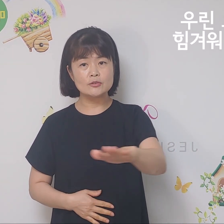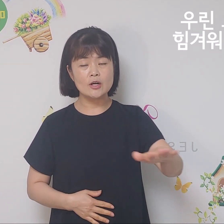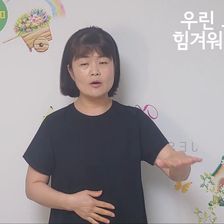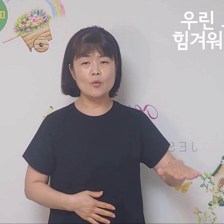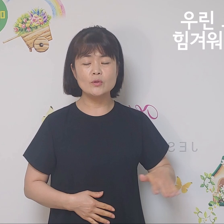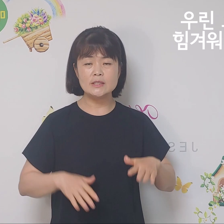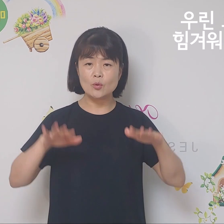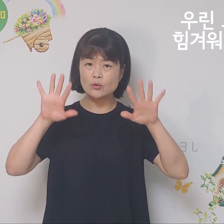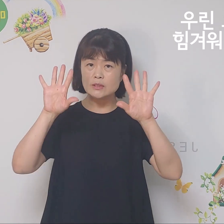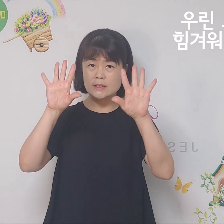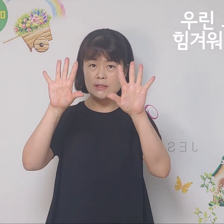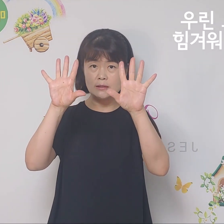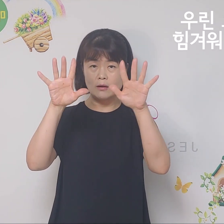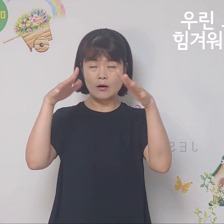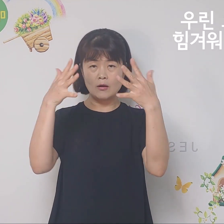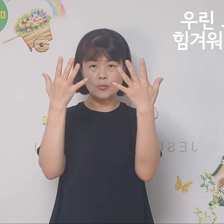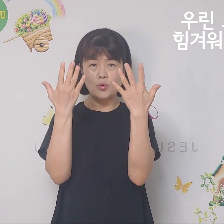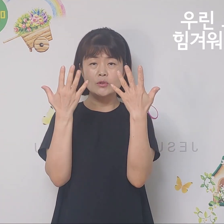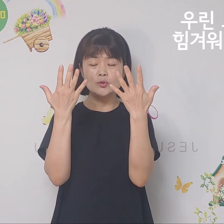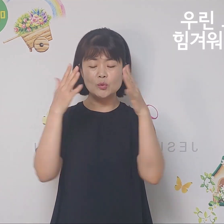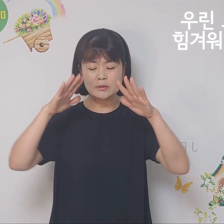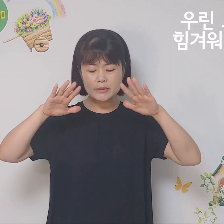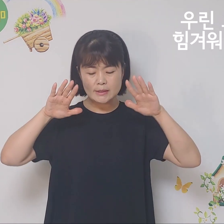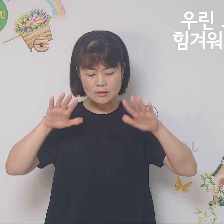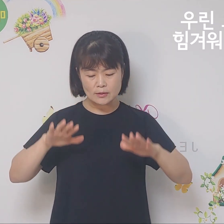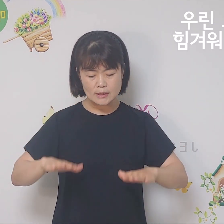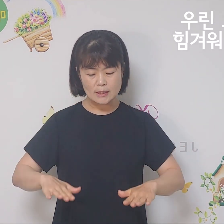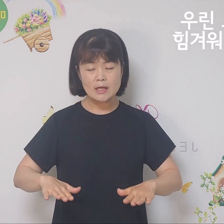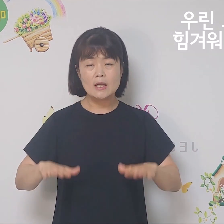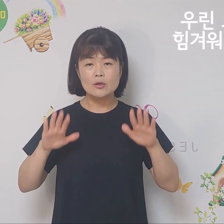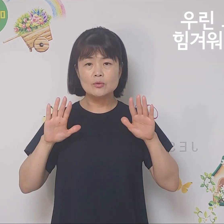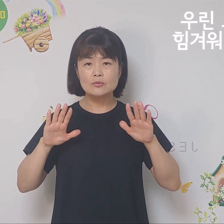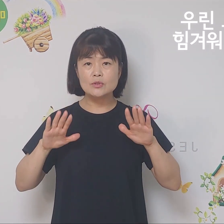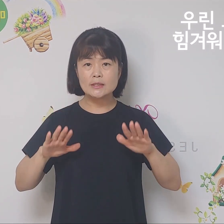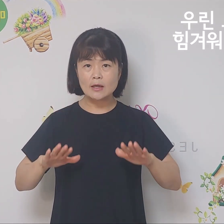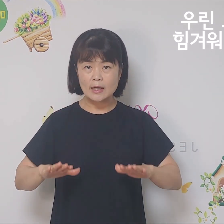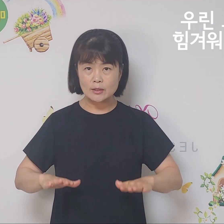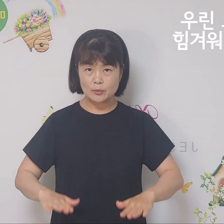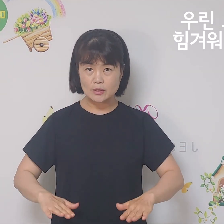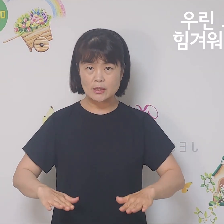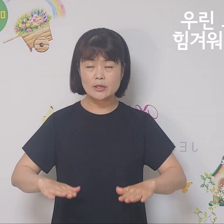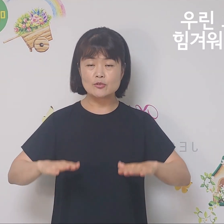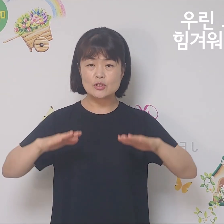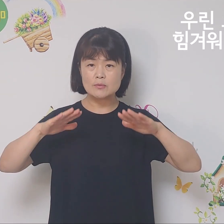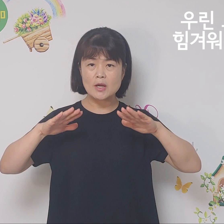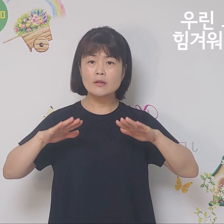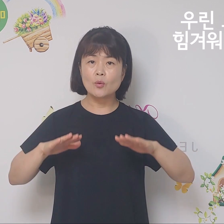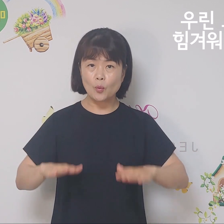똑같고요. 오늘은 모든 손을 펴신 거를 위에서 아래로 이렇게 내려주시면